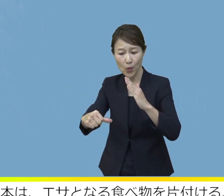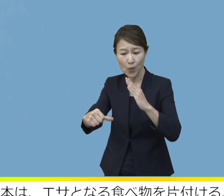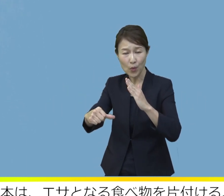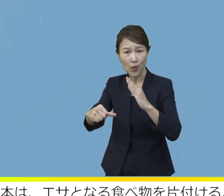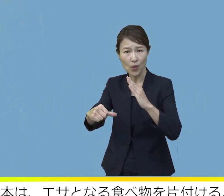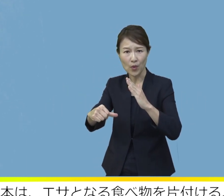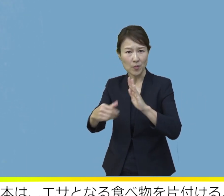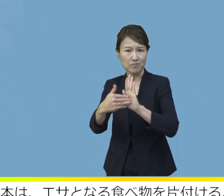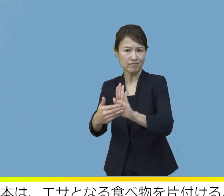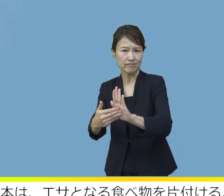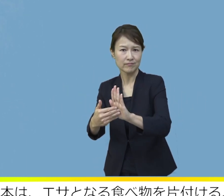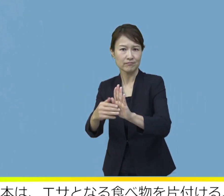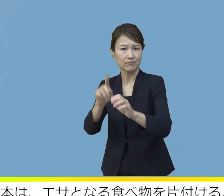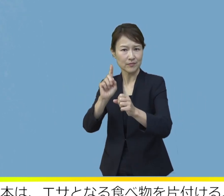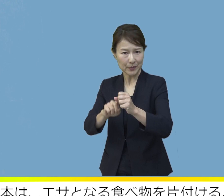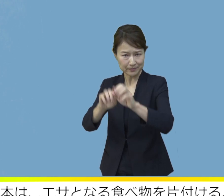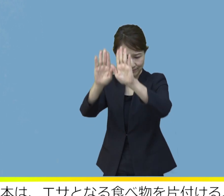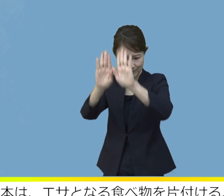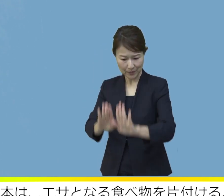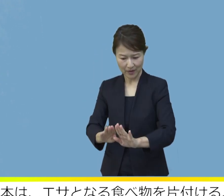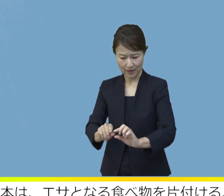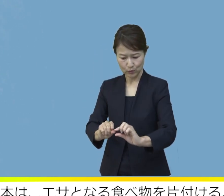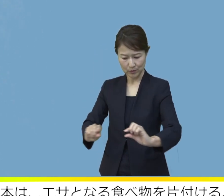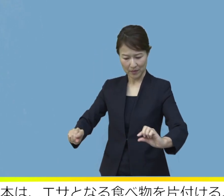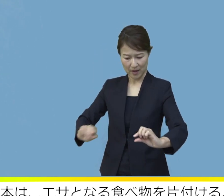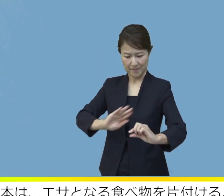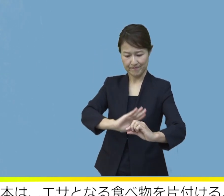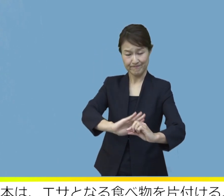なる隙間を塞ぐ